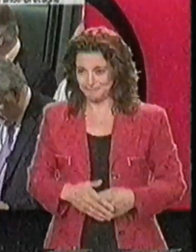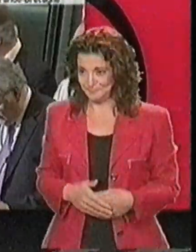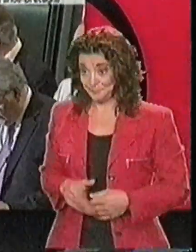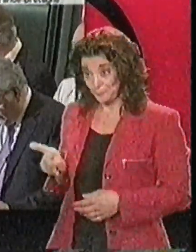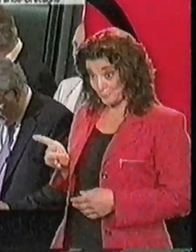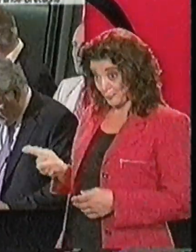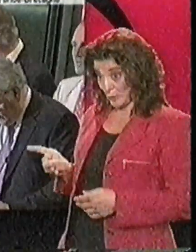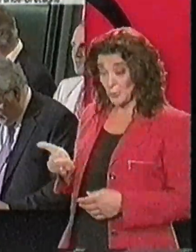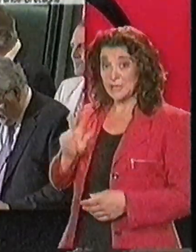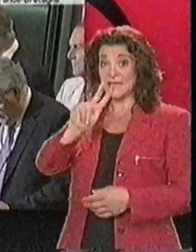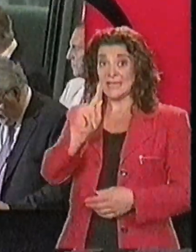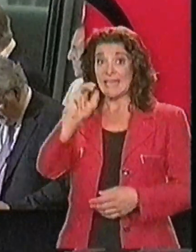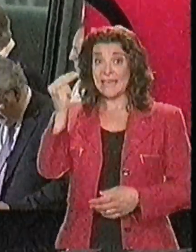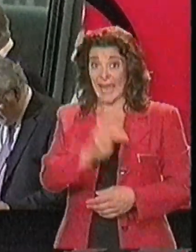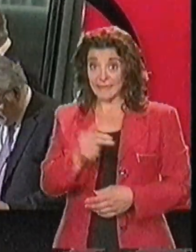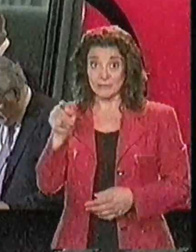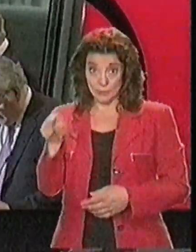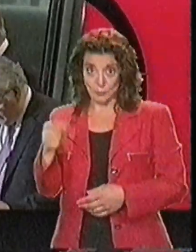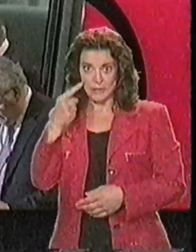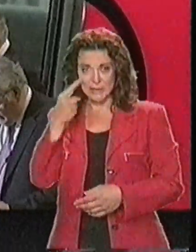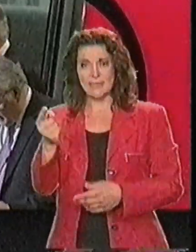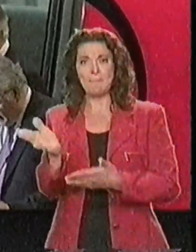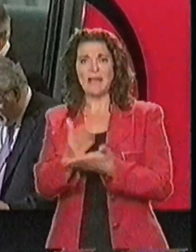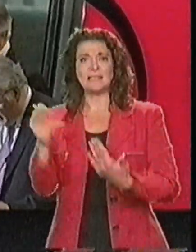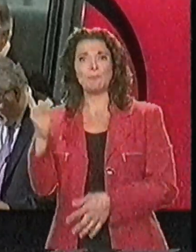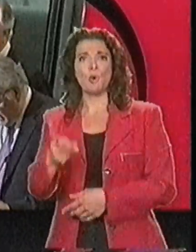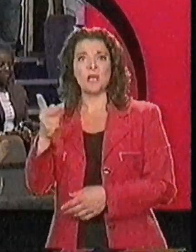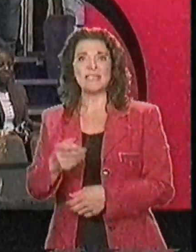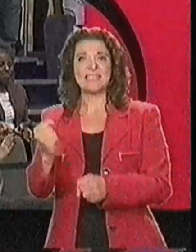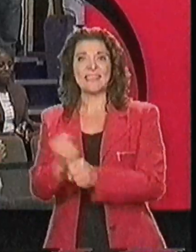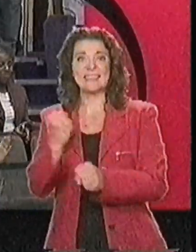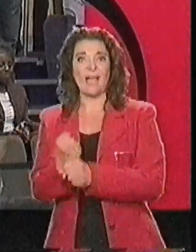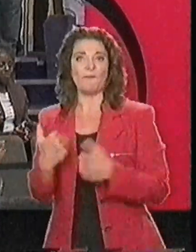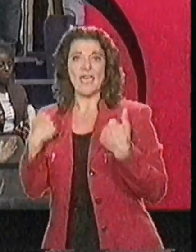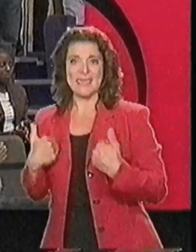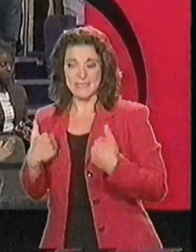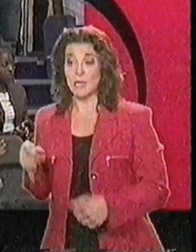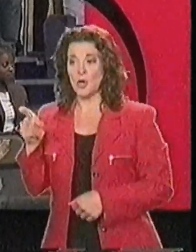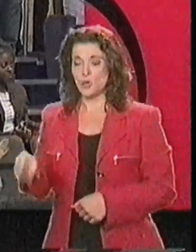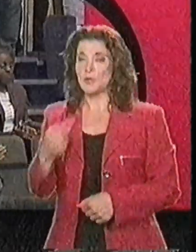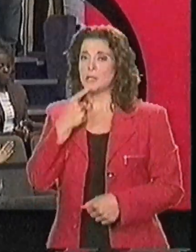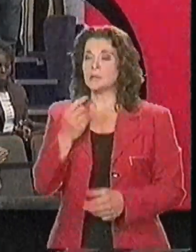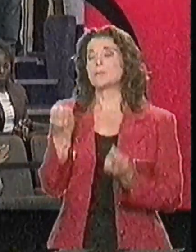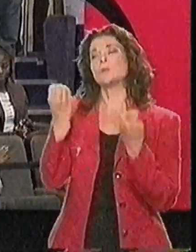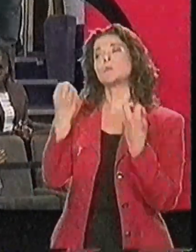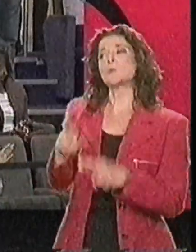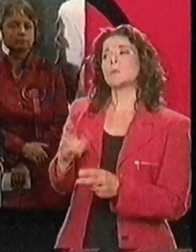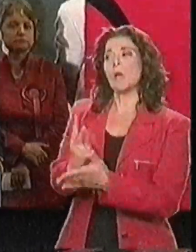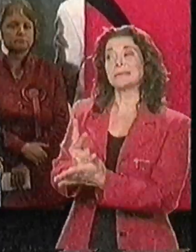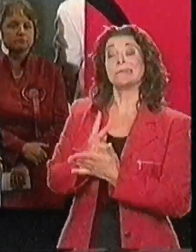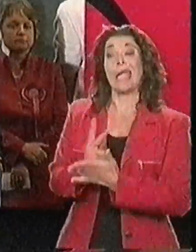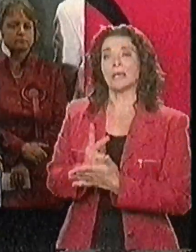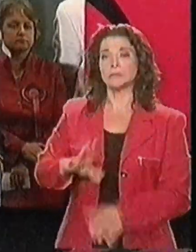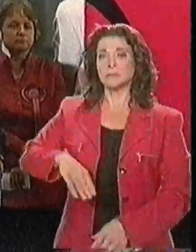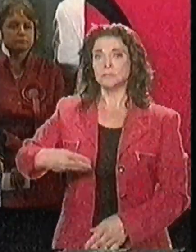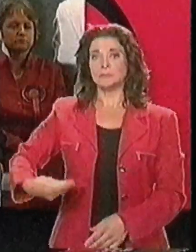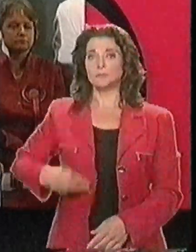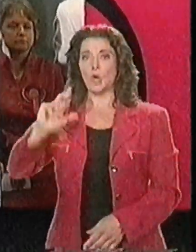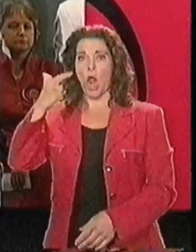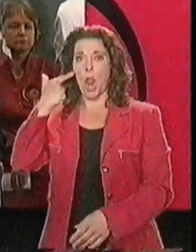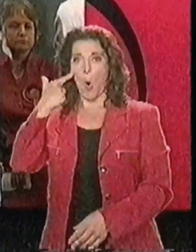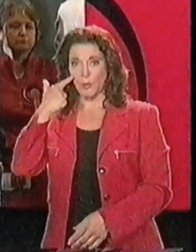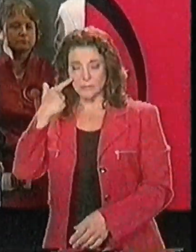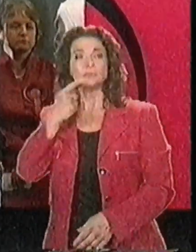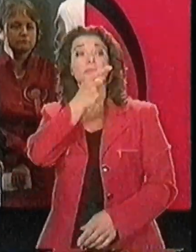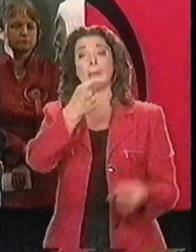Livingstone, l'enfant terrible du Parti travailliste, est donc parvenu à conserver la mairie de Londres. Mais c'est à peu près la seule nouvelle positive pour Tony